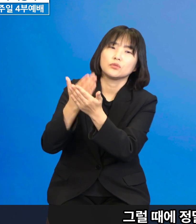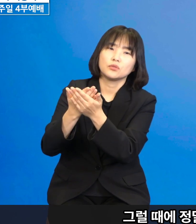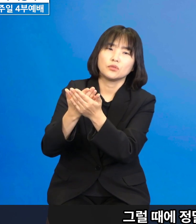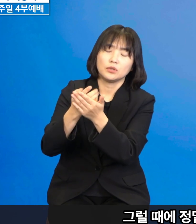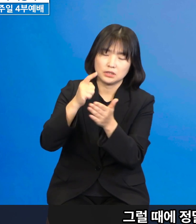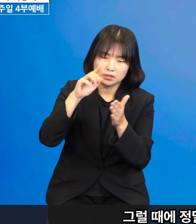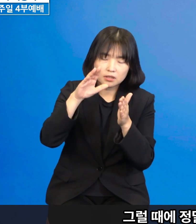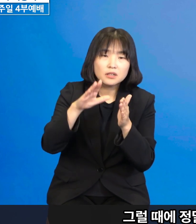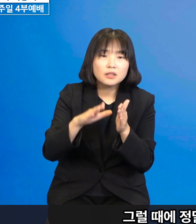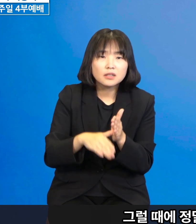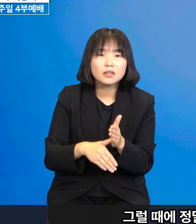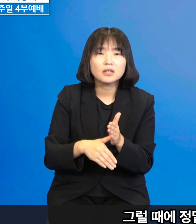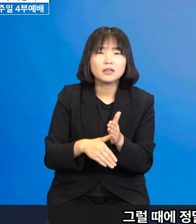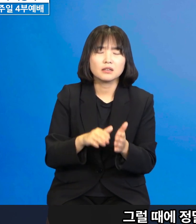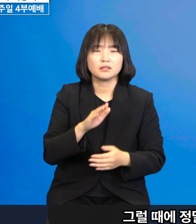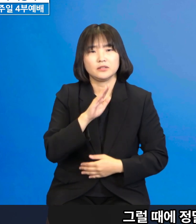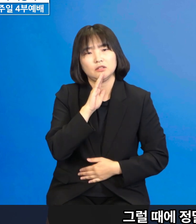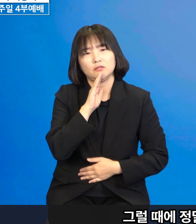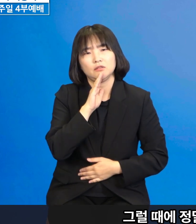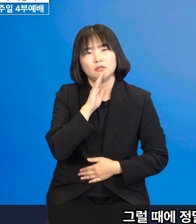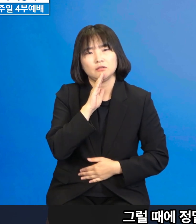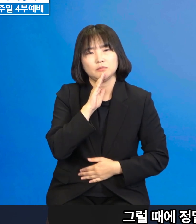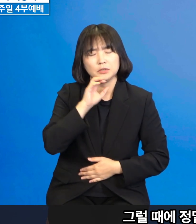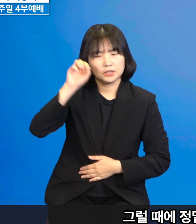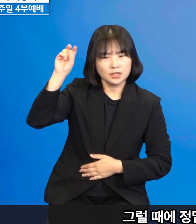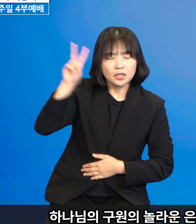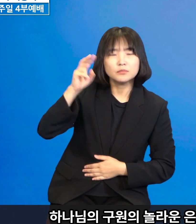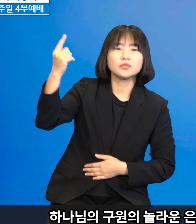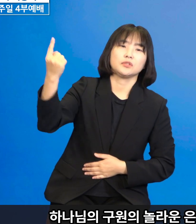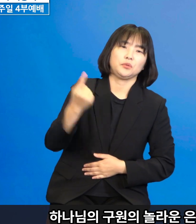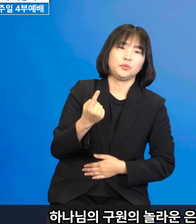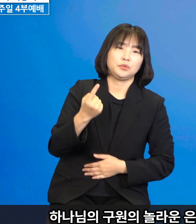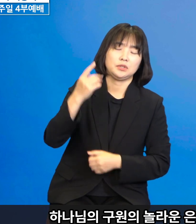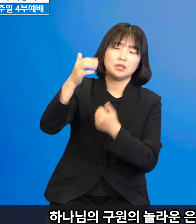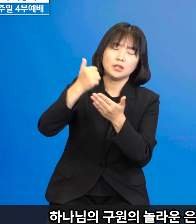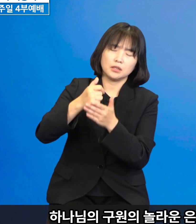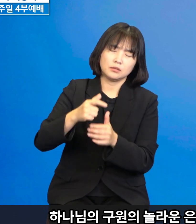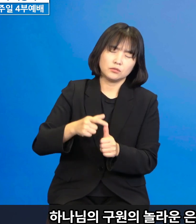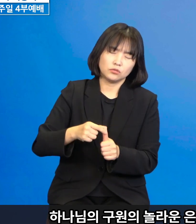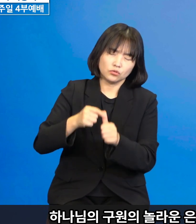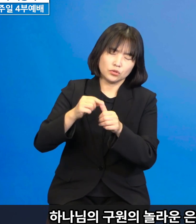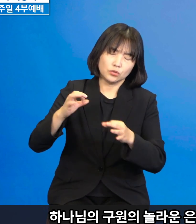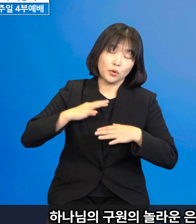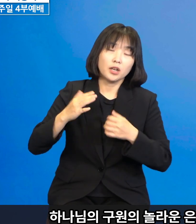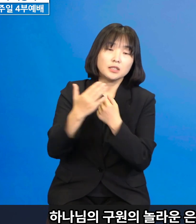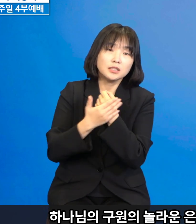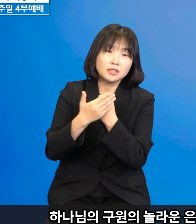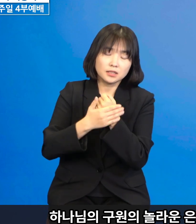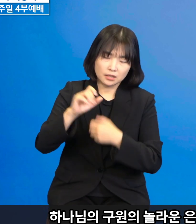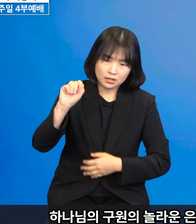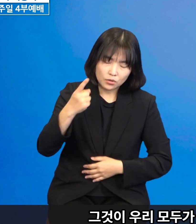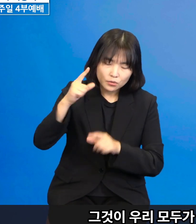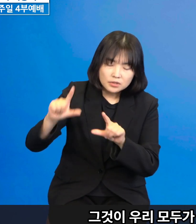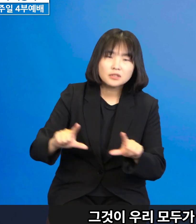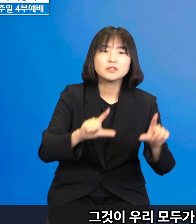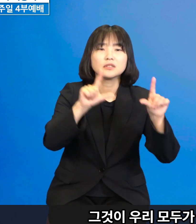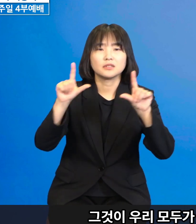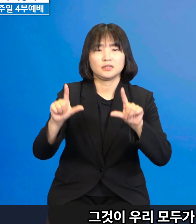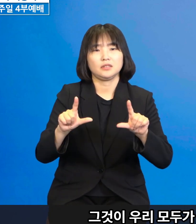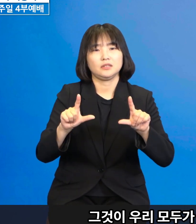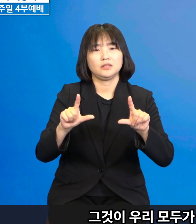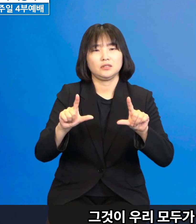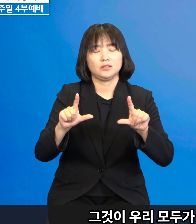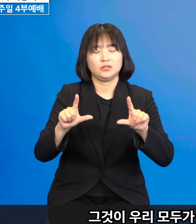그럴 때에 정말 갑자기 도래하는 하나님의 구원의 놀라운 은혜에 의해서 살아가게 되어지는 그것이